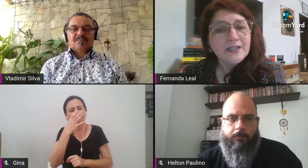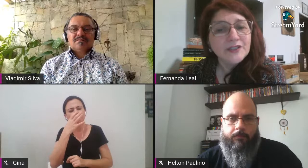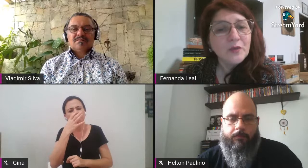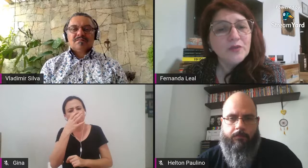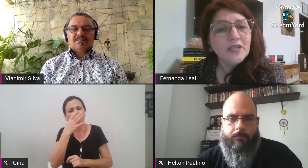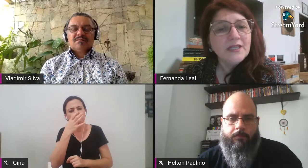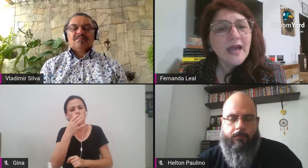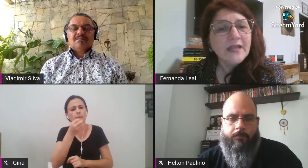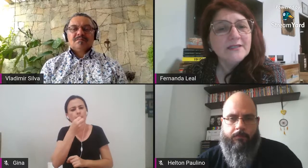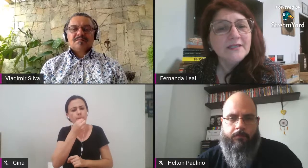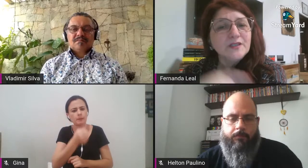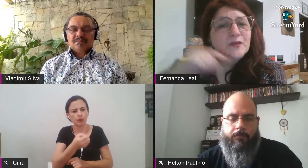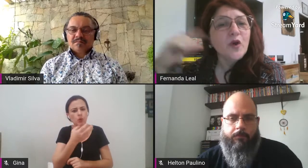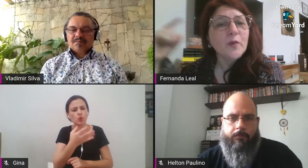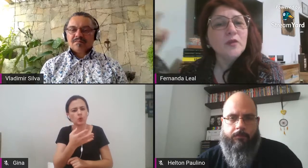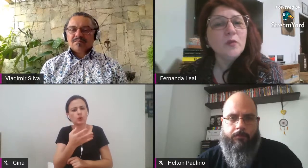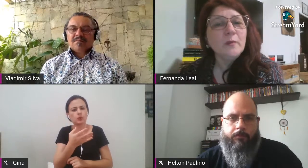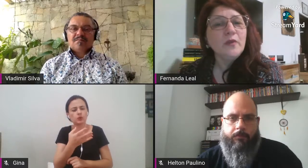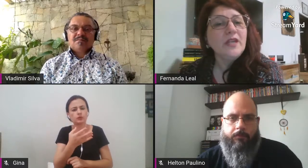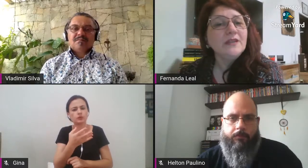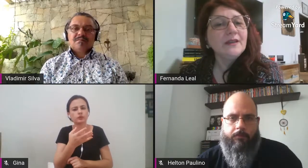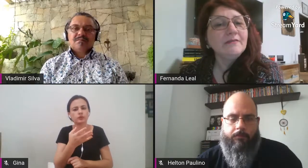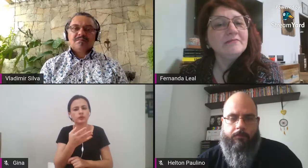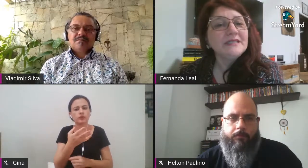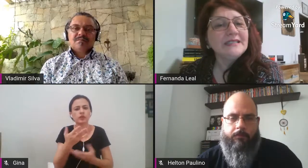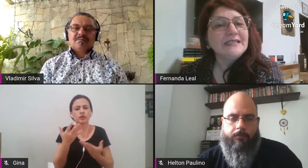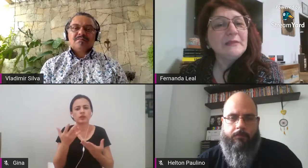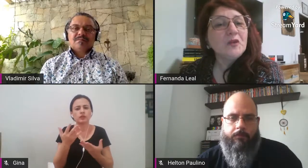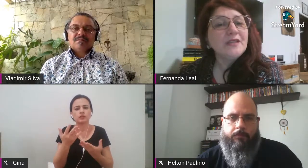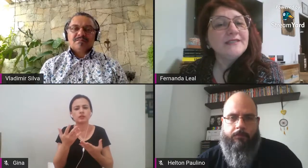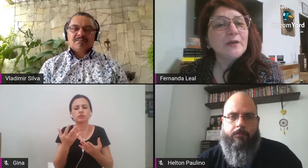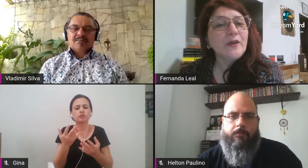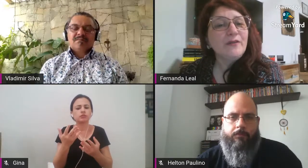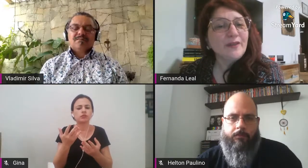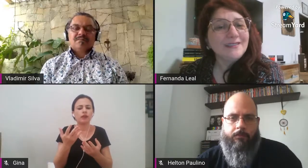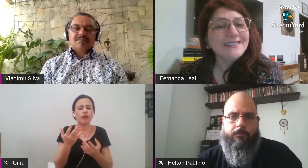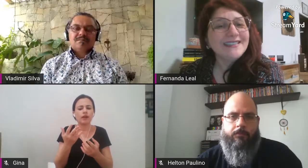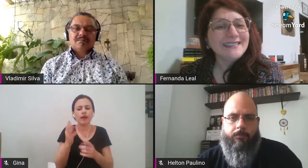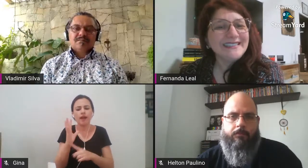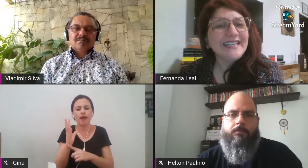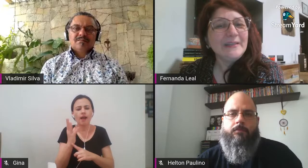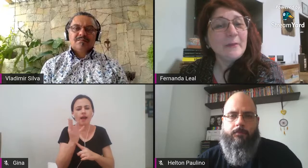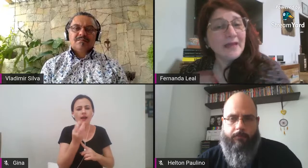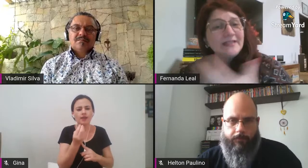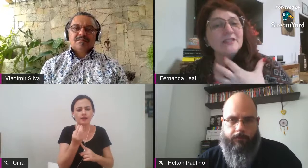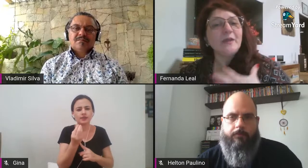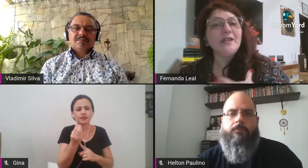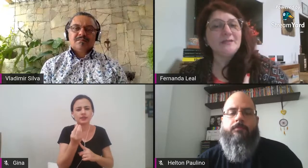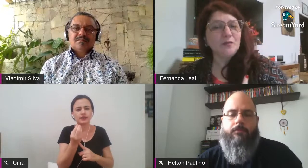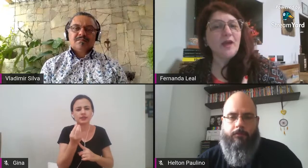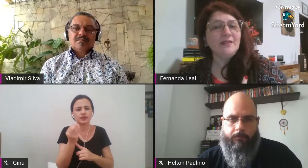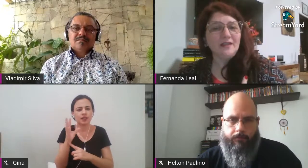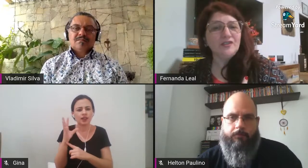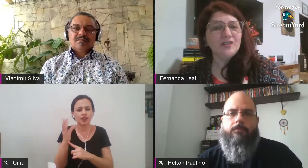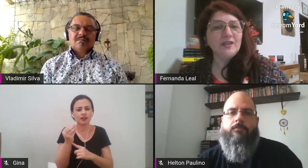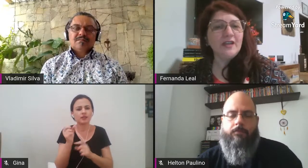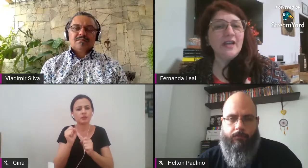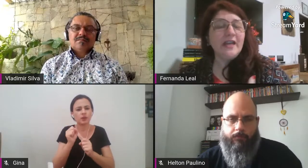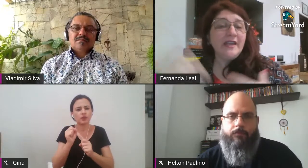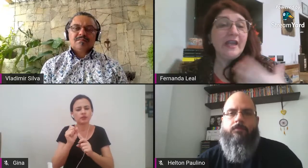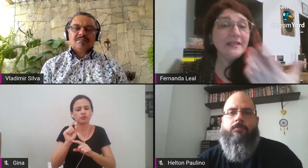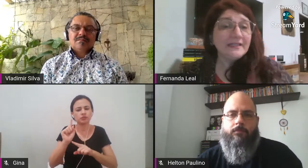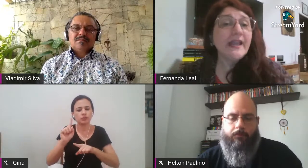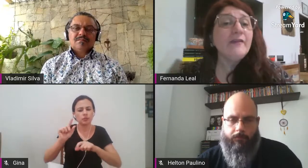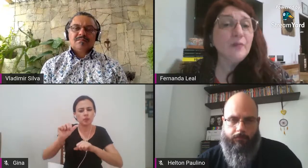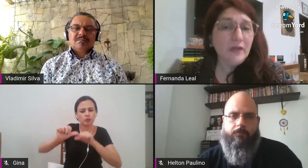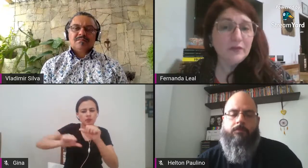essa questão utilitária, se transforma numa política de proteção à infância, entende? A partir da experiência do artista.